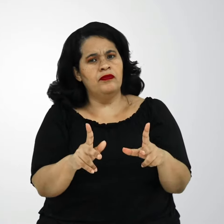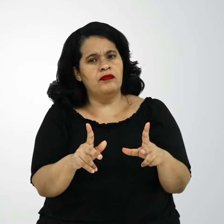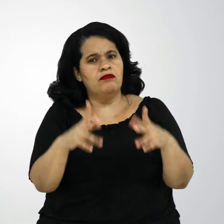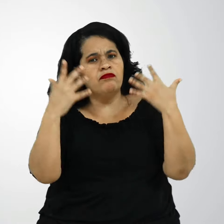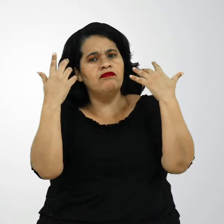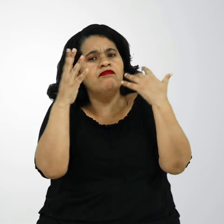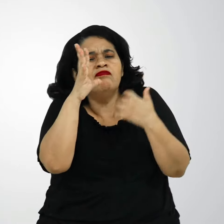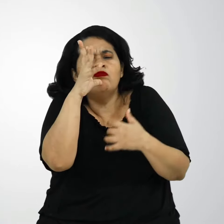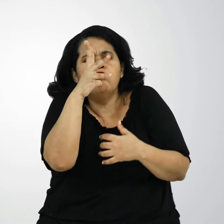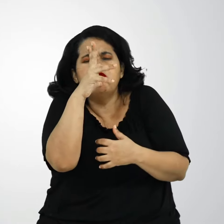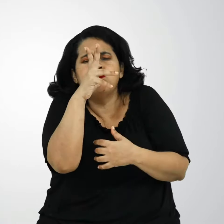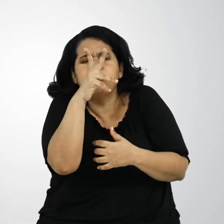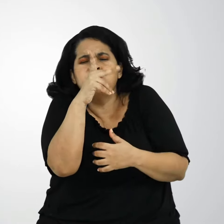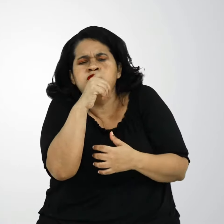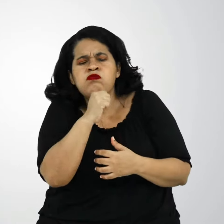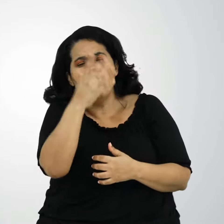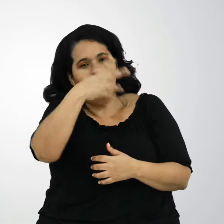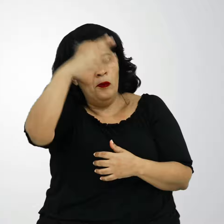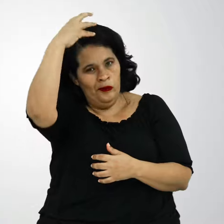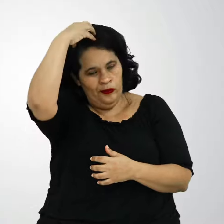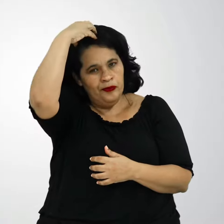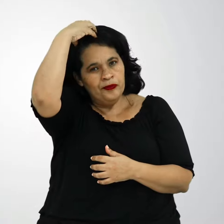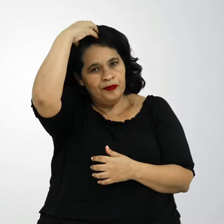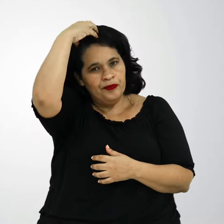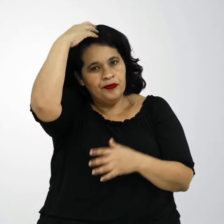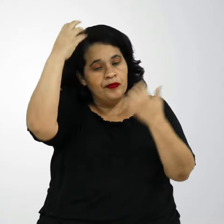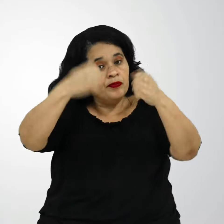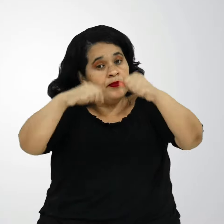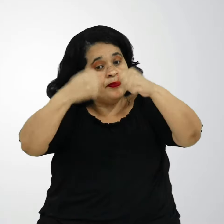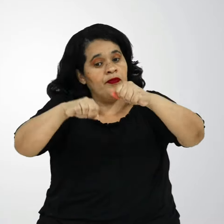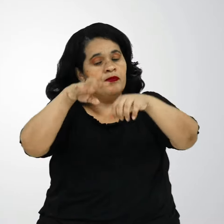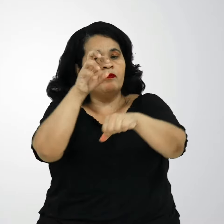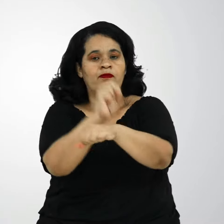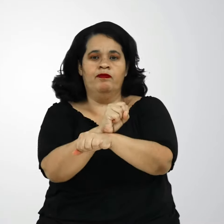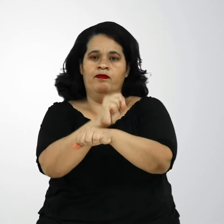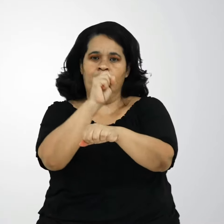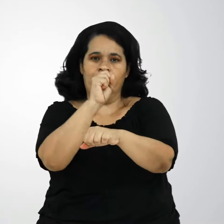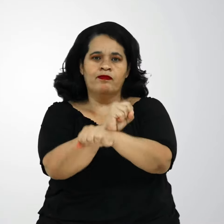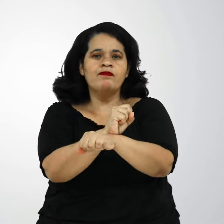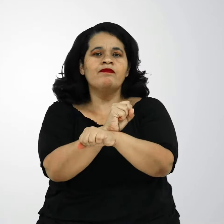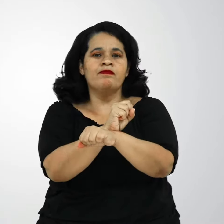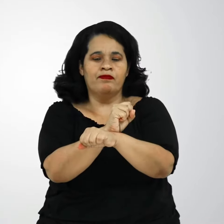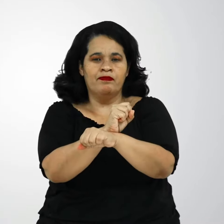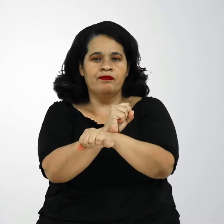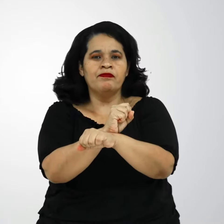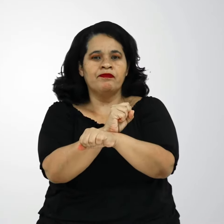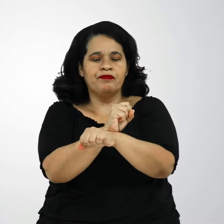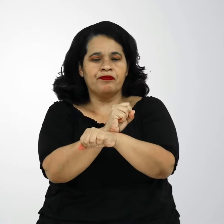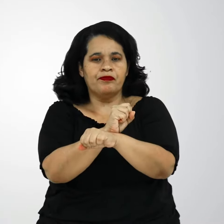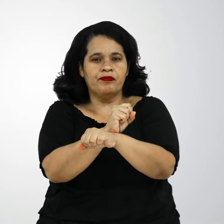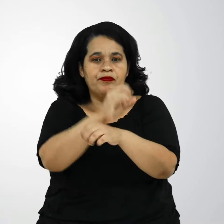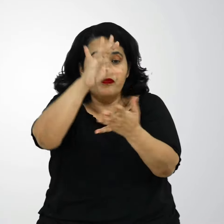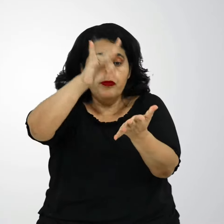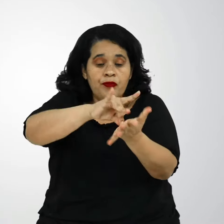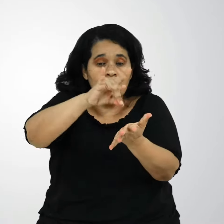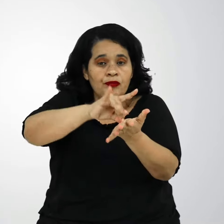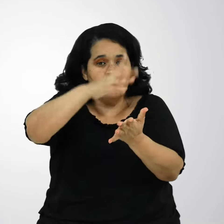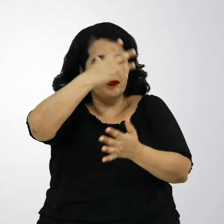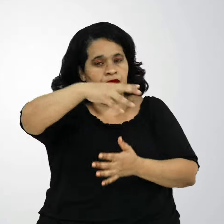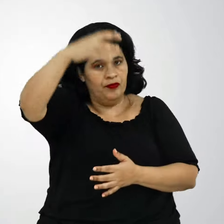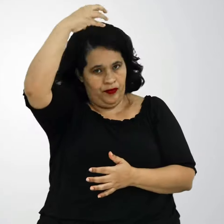de reinos, e ainda não teria um rei Israel. O verdadeiro rei sobre Israel, né, o verdadeiro rei do povo de